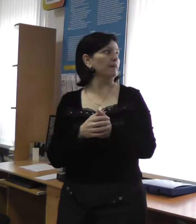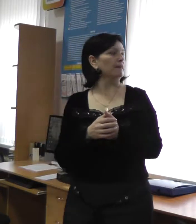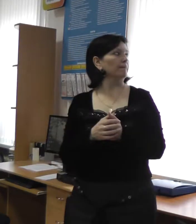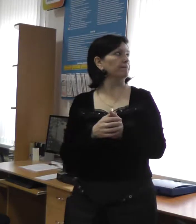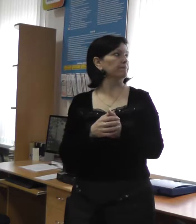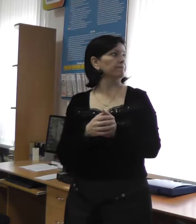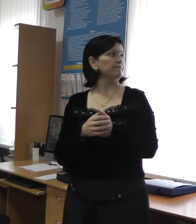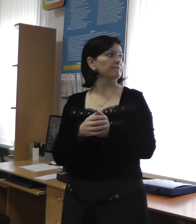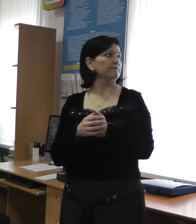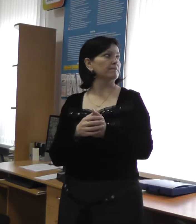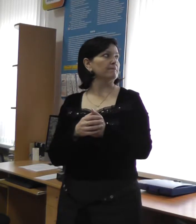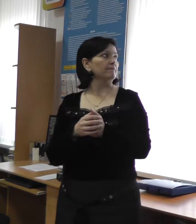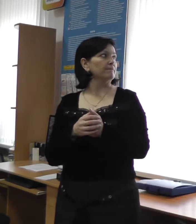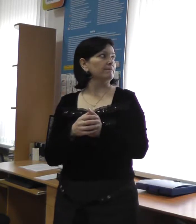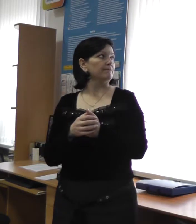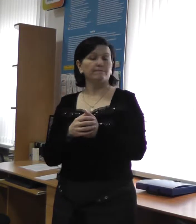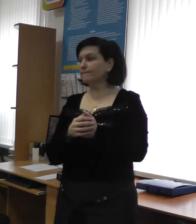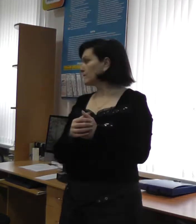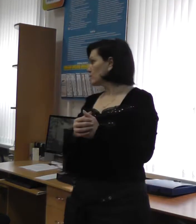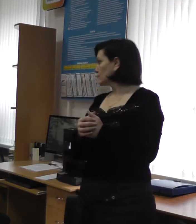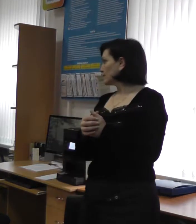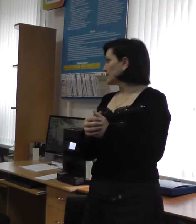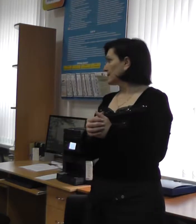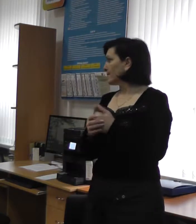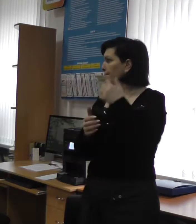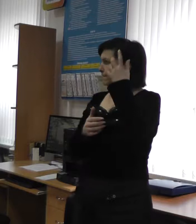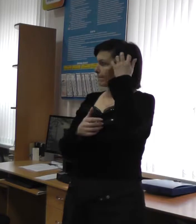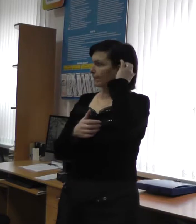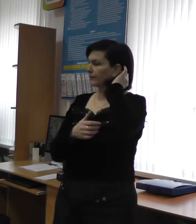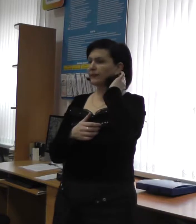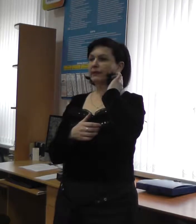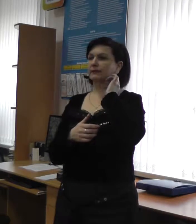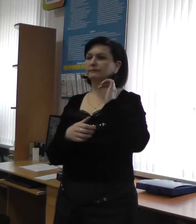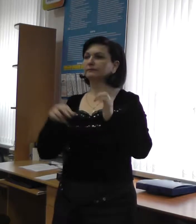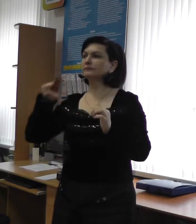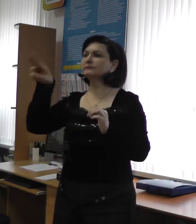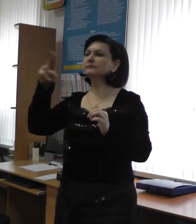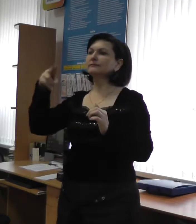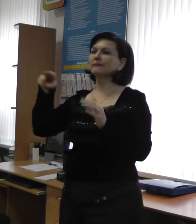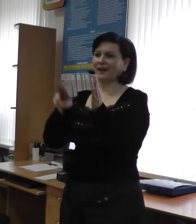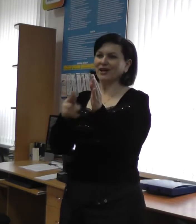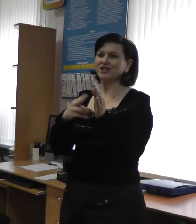изображение памятника, который стоит у нас в городе Ставрополе, когда выходим из ЖД вокзала.